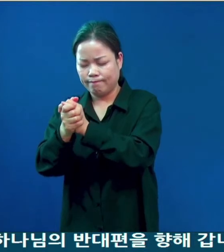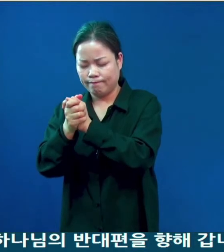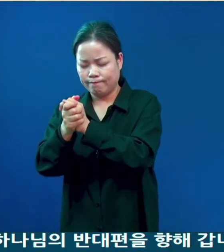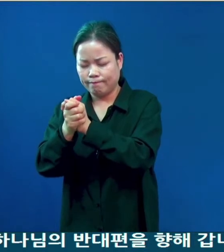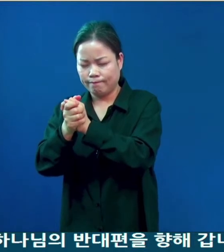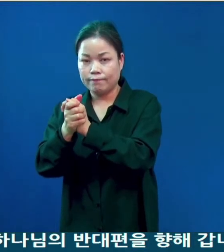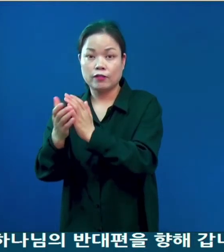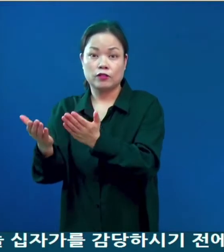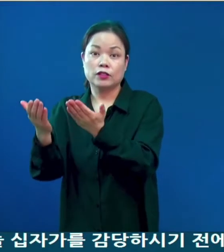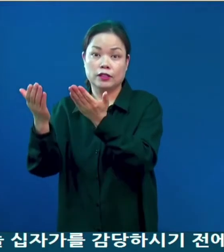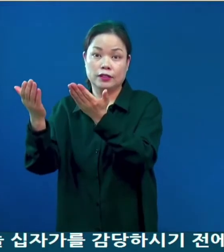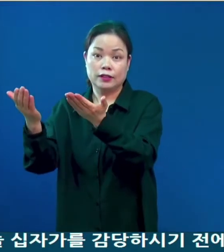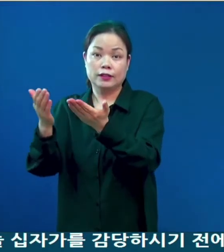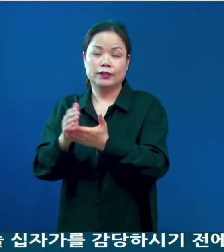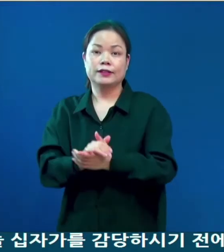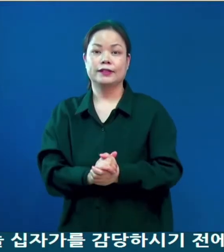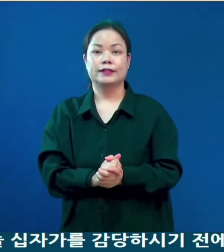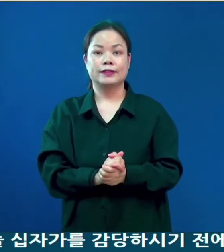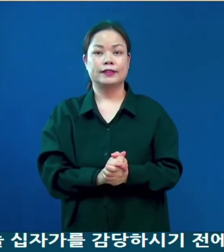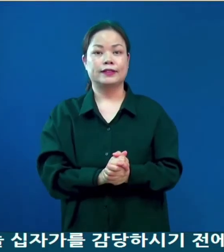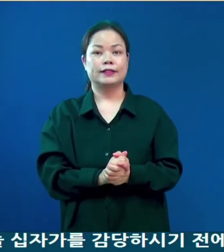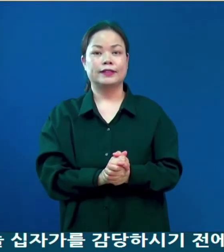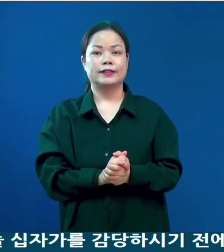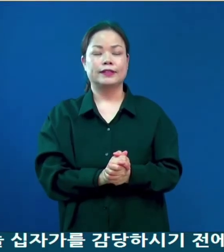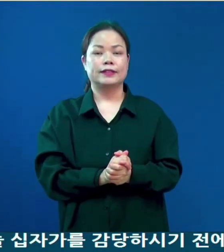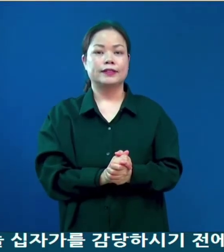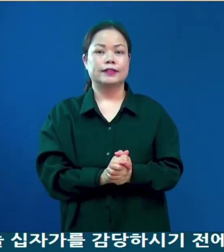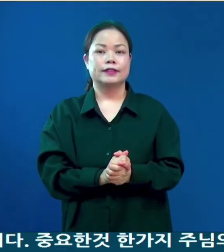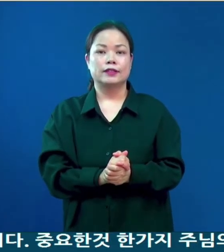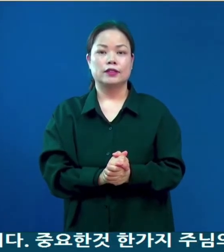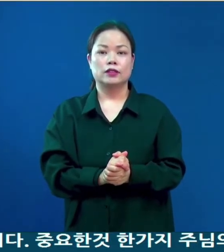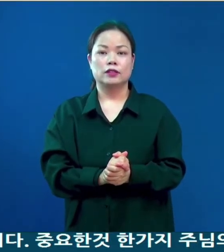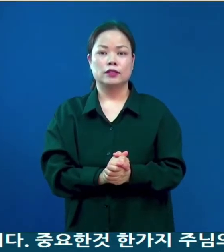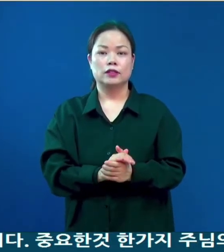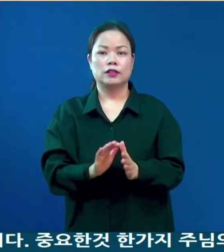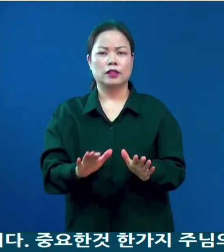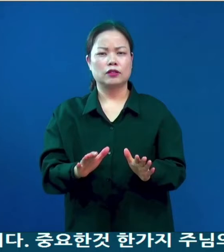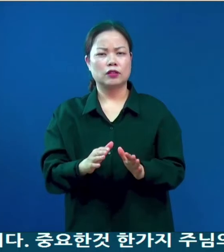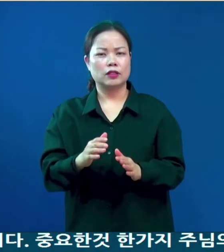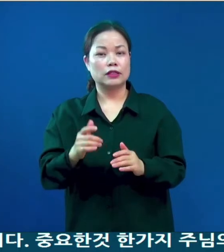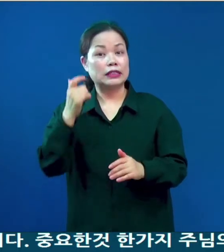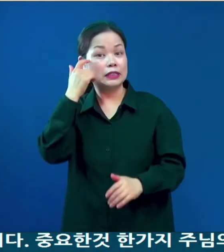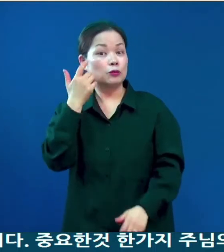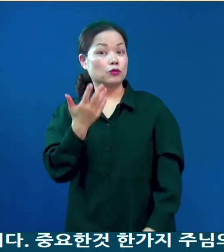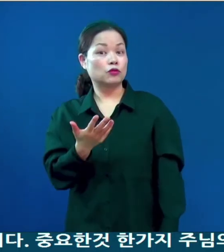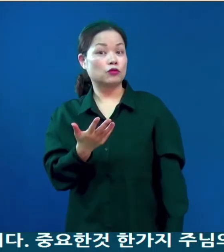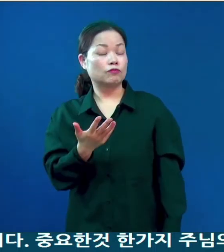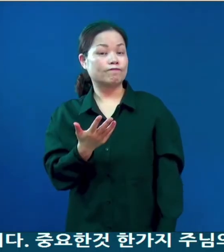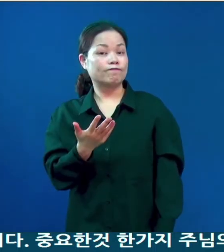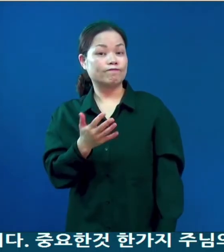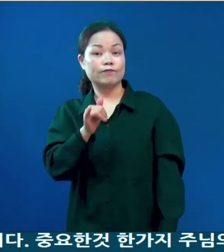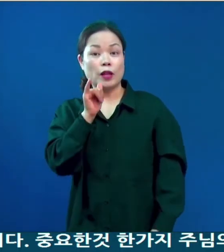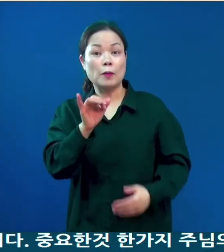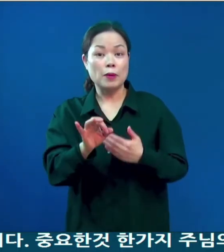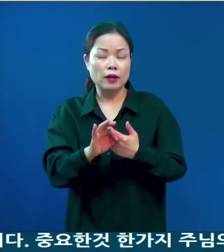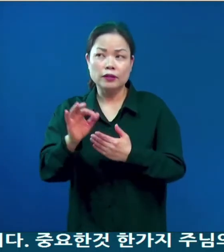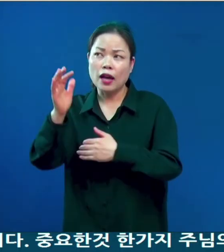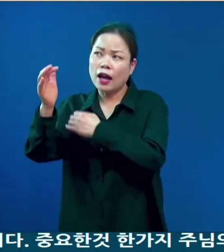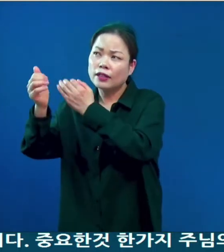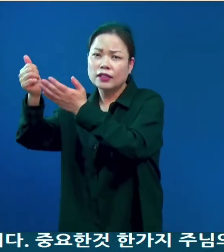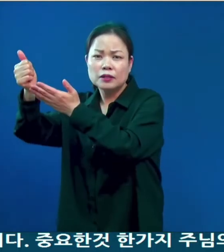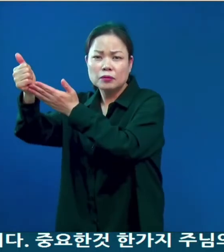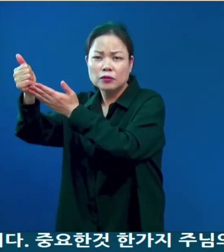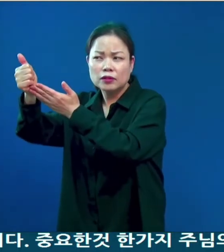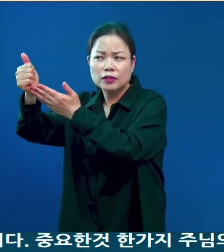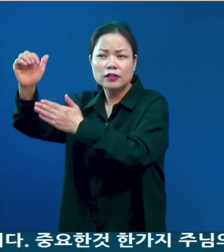지속성을 가지고 계셨다. 이렇게 정리할 수 있겠습니다. 그럼 이 시점에서 이제 질문 하나 할 수 있겠죠. 하나님